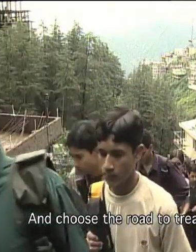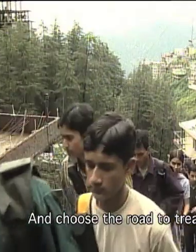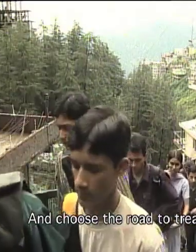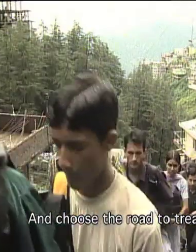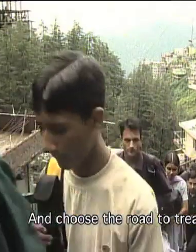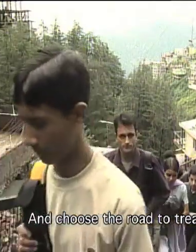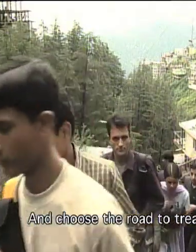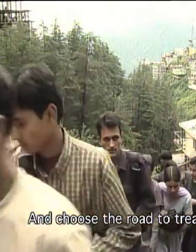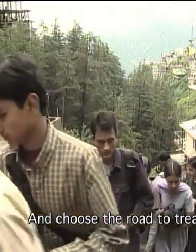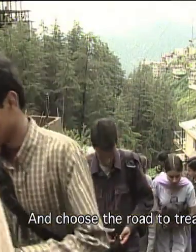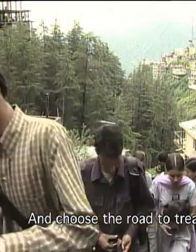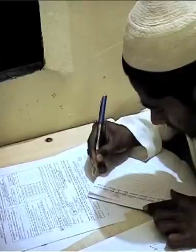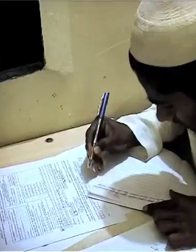स्वयं चुने।